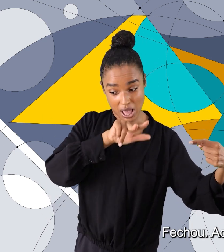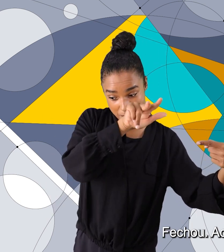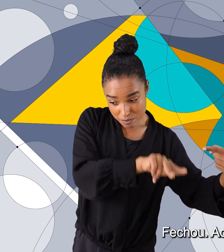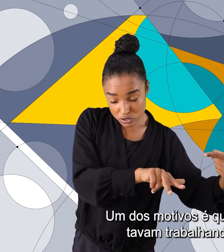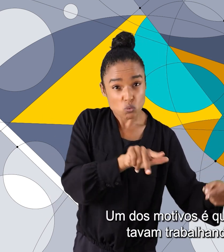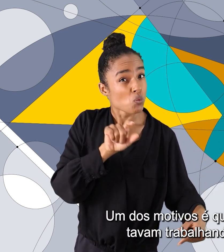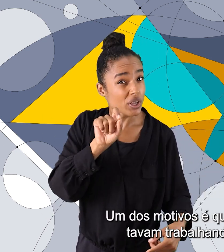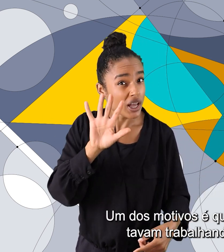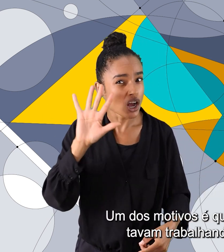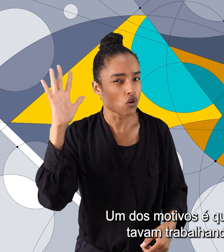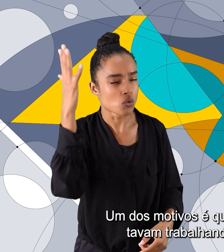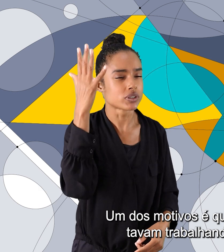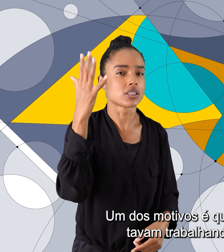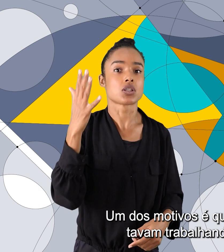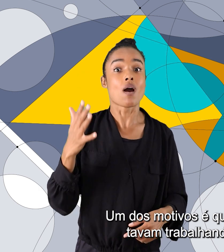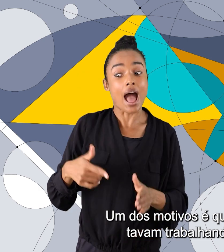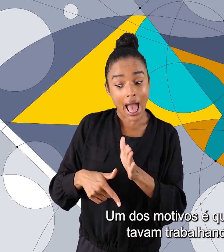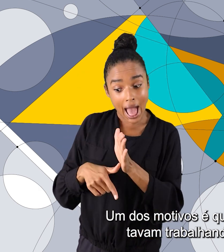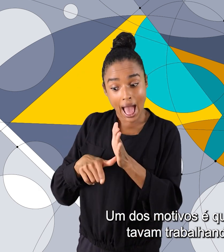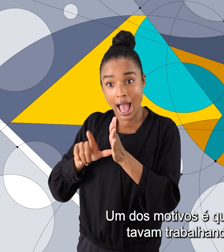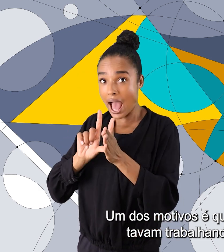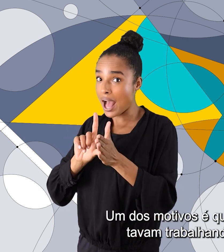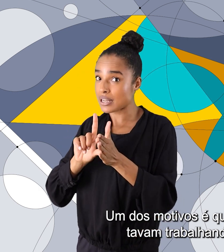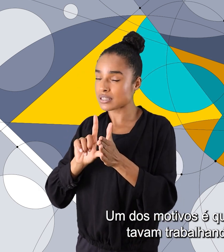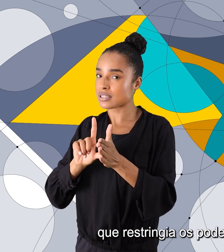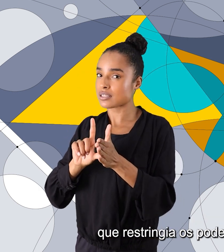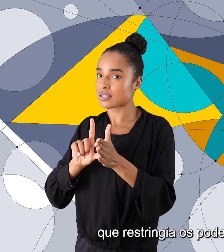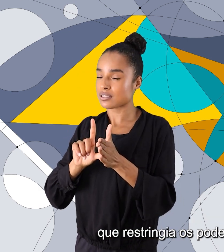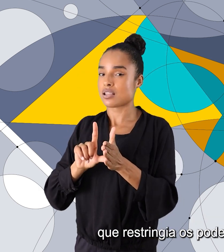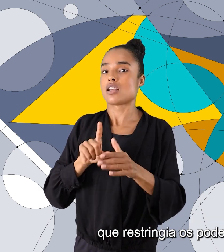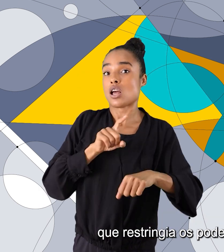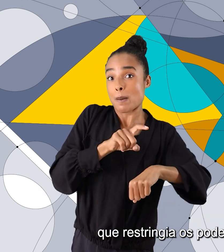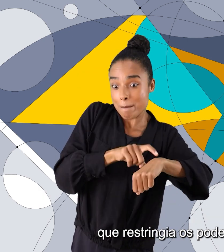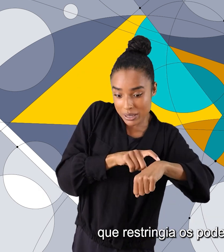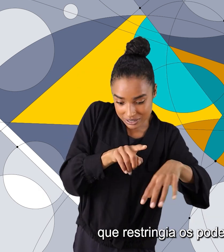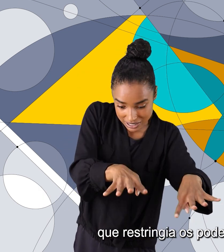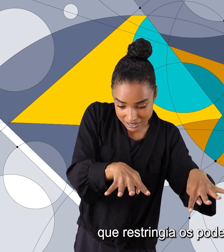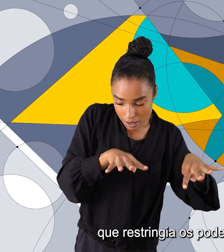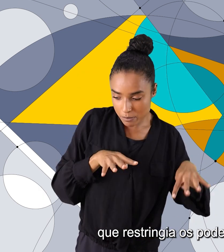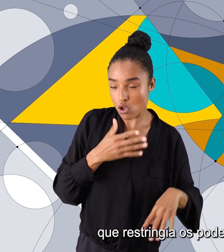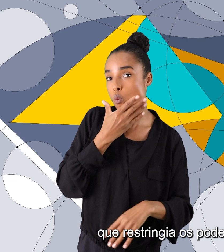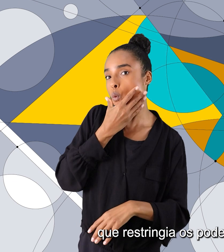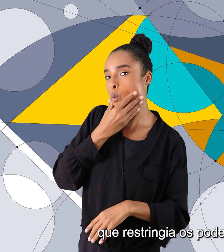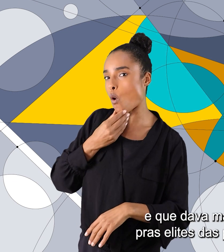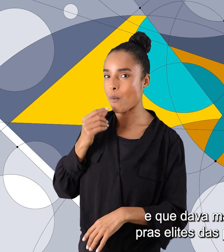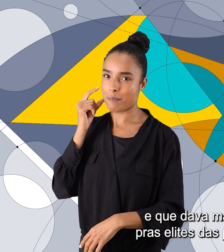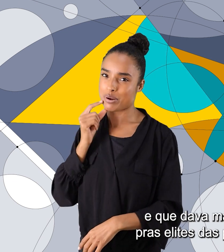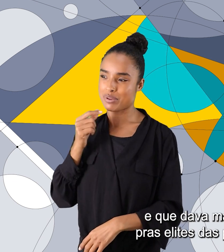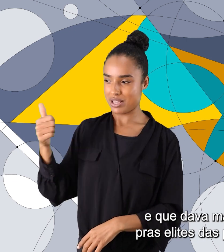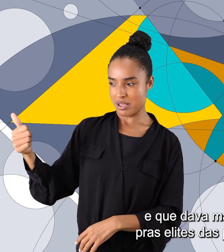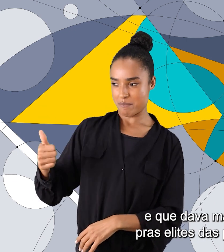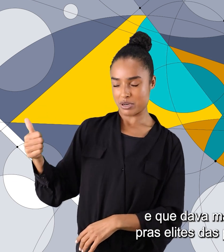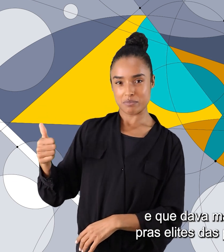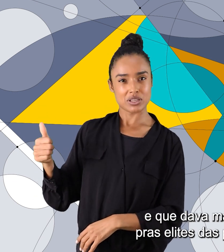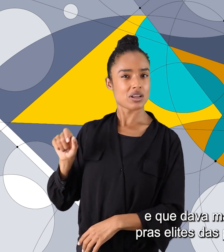acabou. Um dos motivos é que os deputados estavam trabalhando num texto que restringia os poderes do imperador e que dava